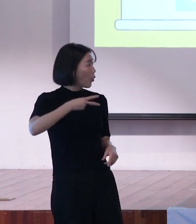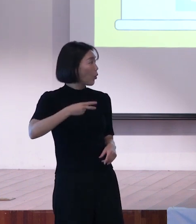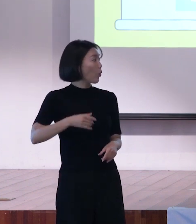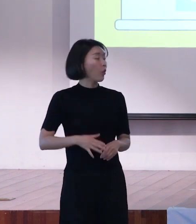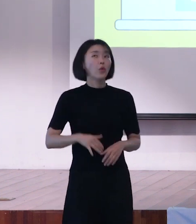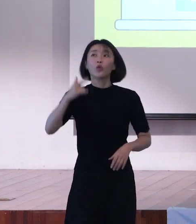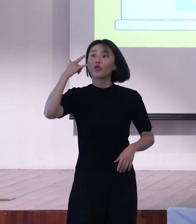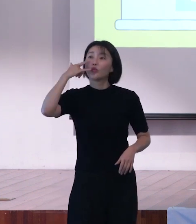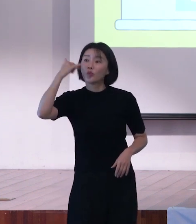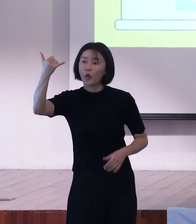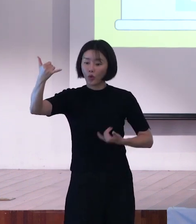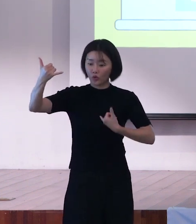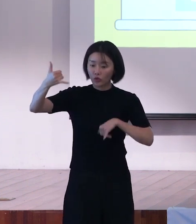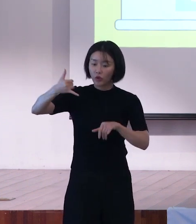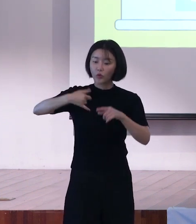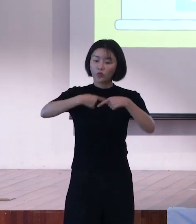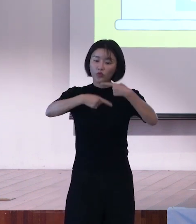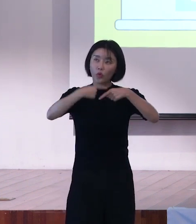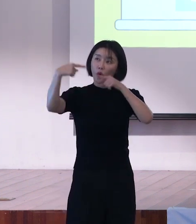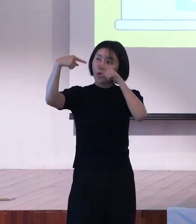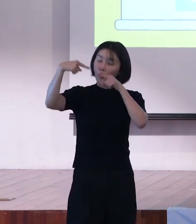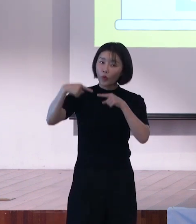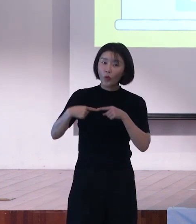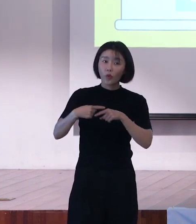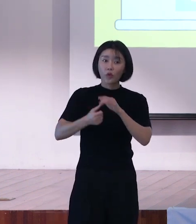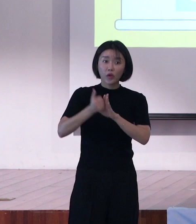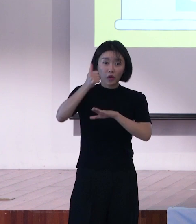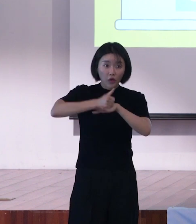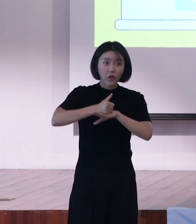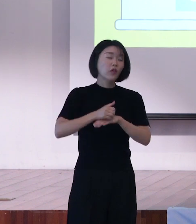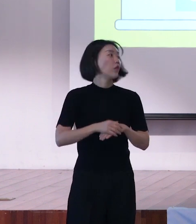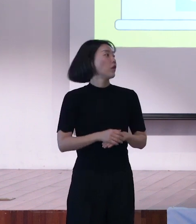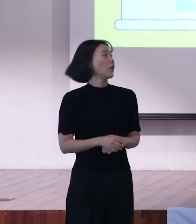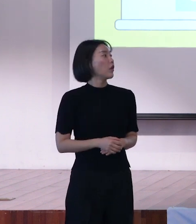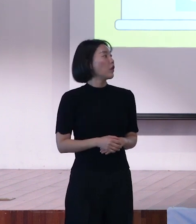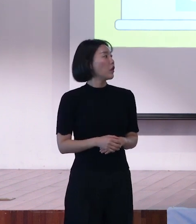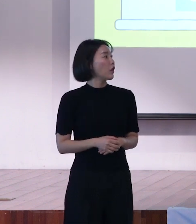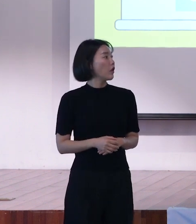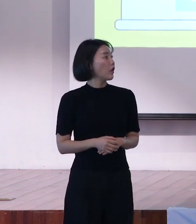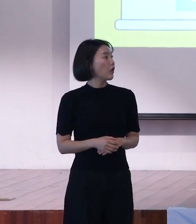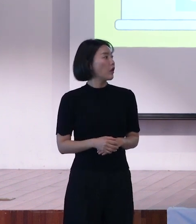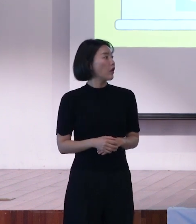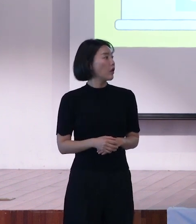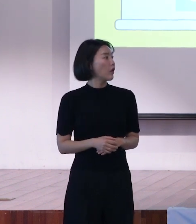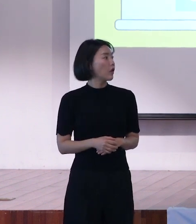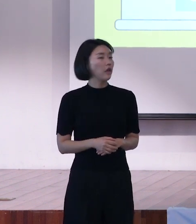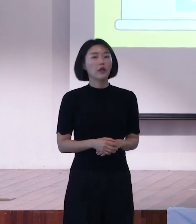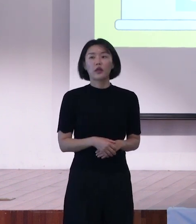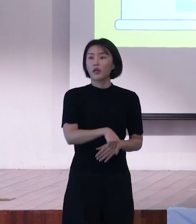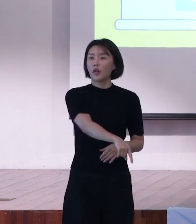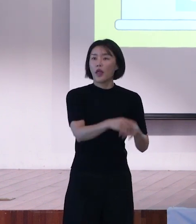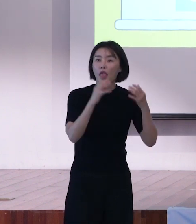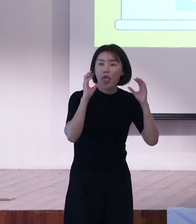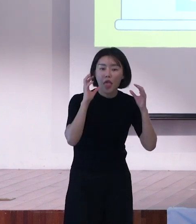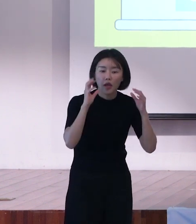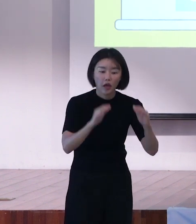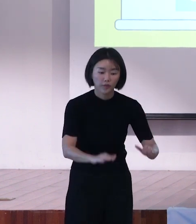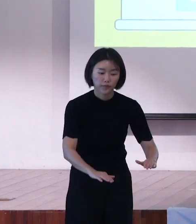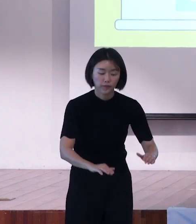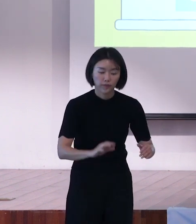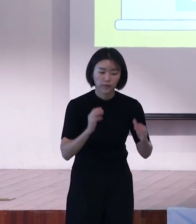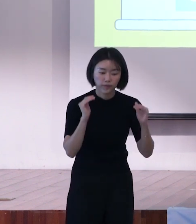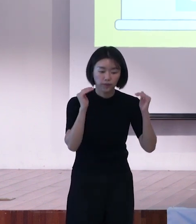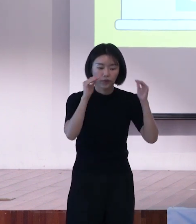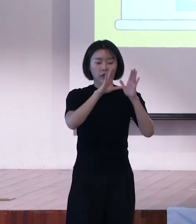부모님과 상호작용이 잘 되고 수어로 소통이 잘 된다면 본인의 그 아이의 정체성 확립에